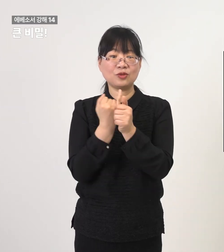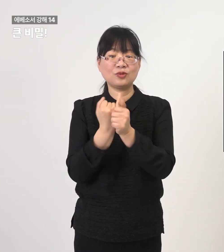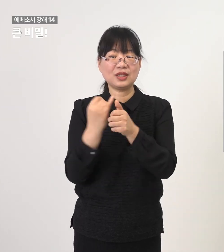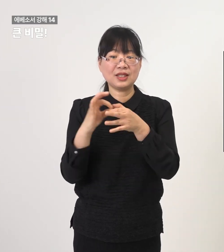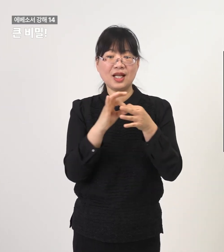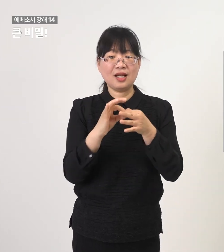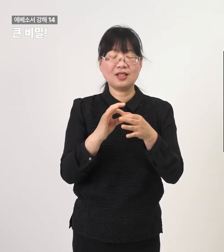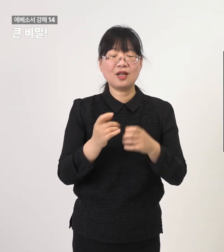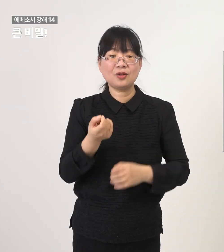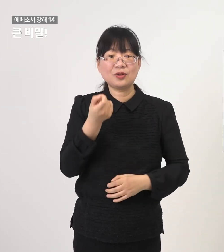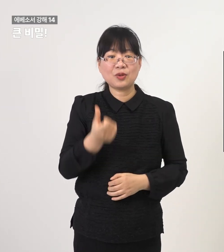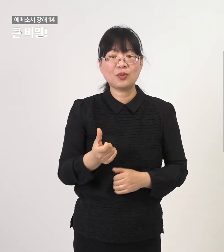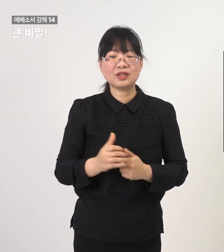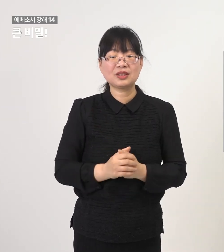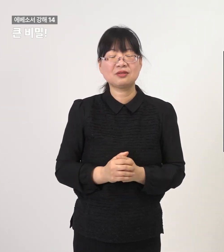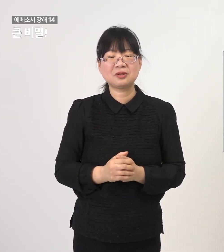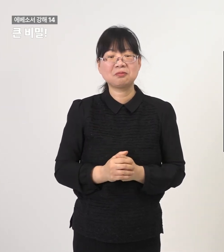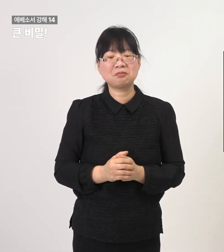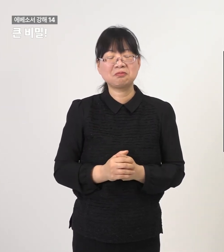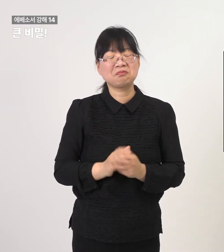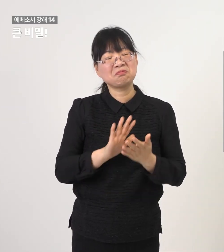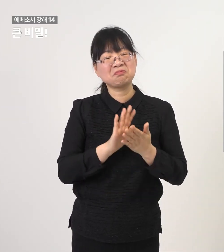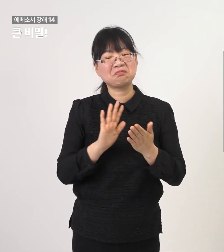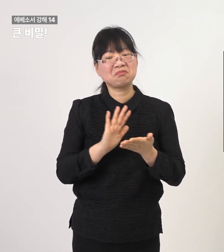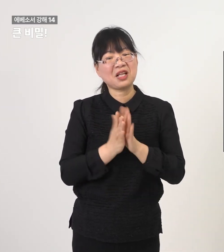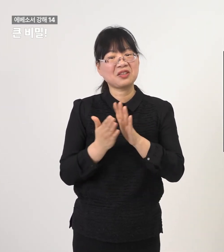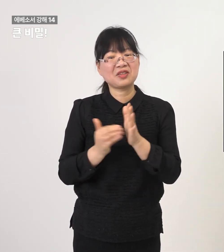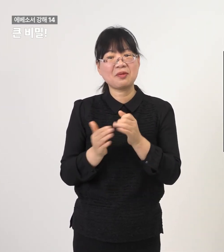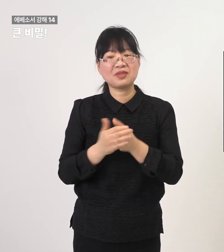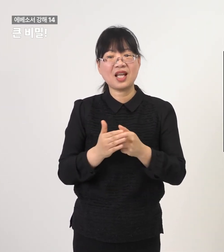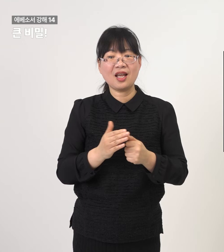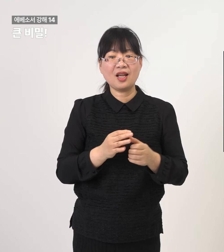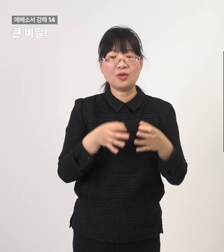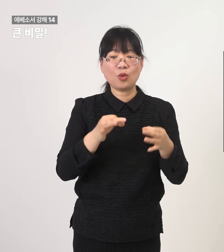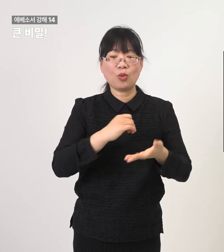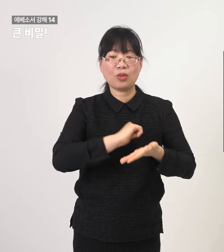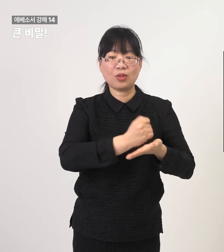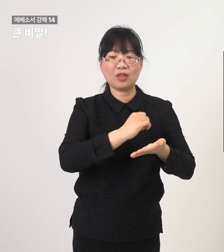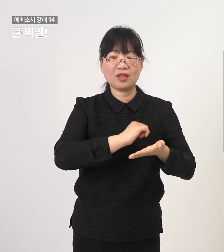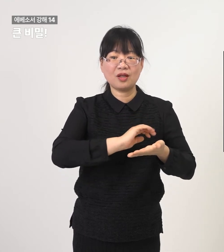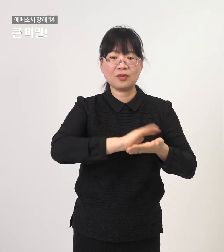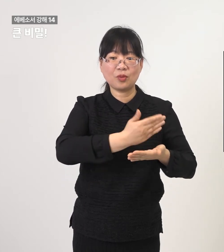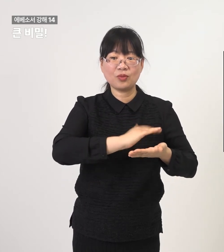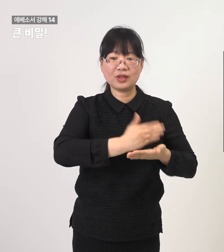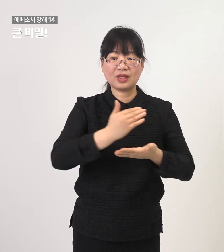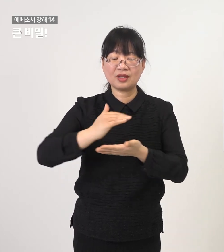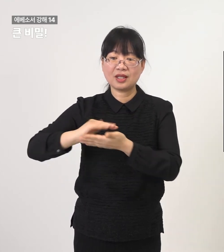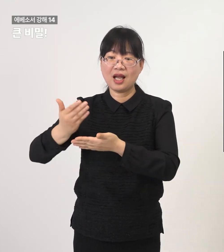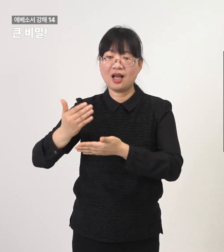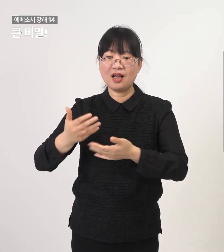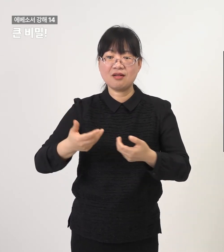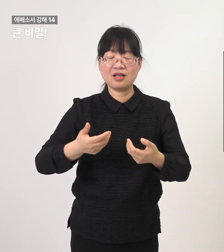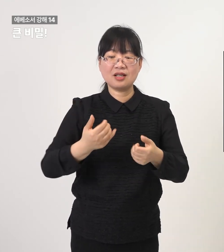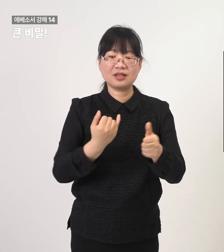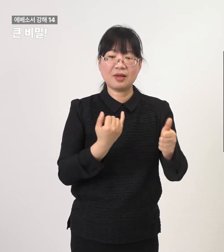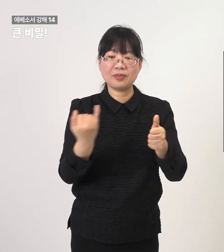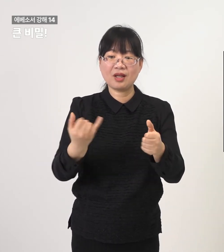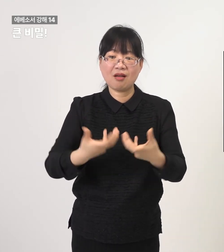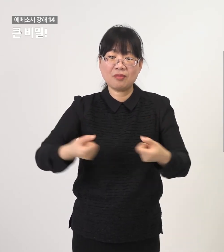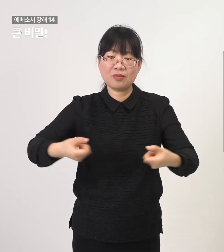부부관계가 조금 현대적으로 달라져서 통장도 따로 쓰고 전부 따로따로